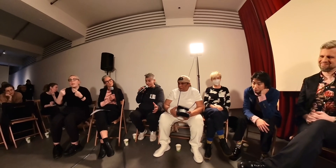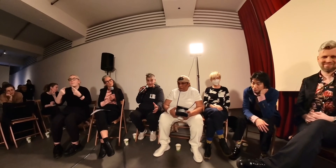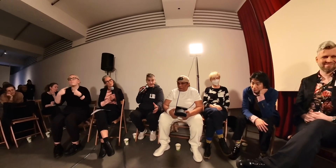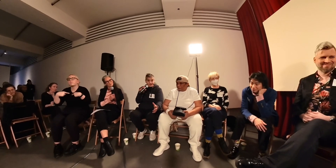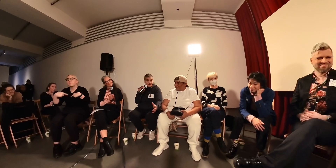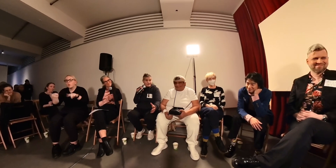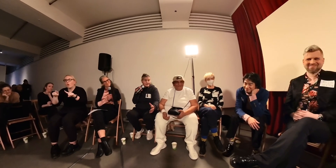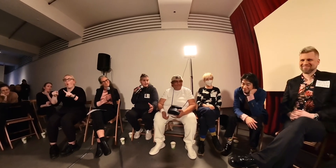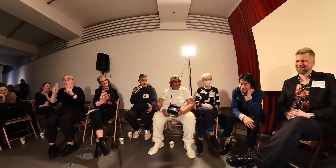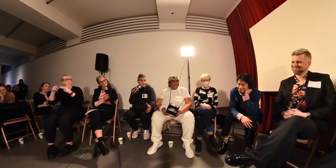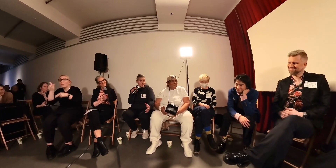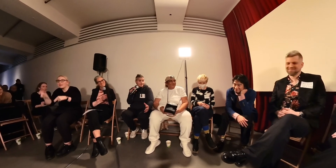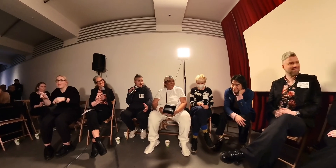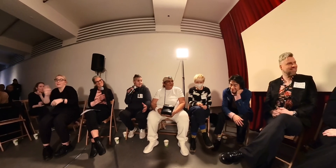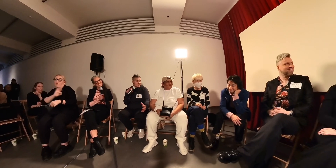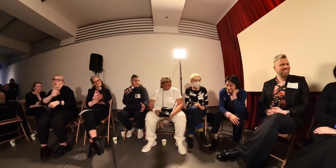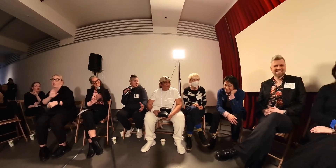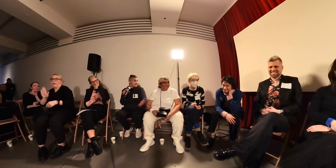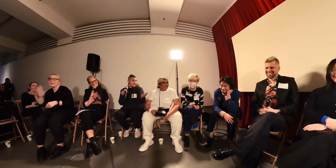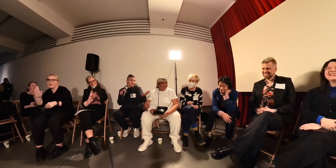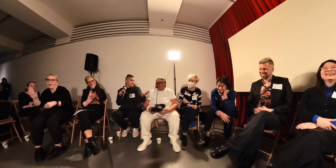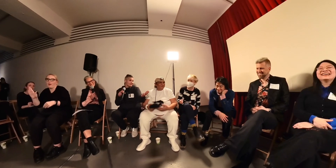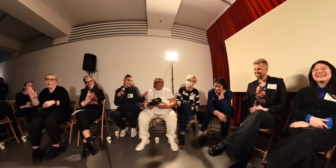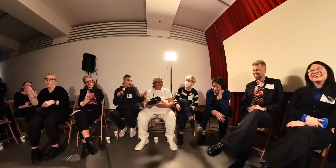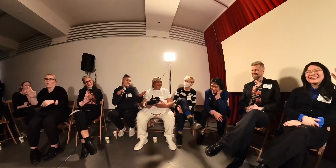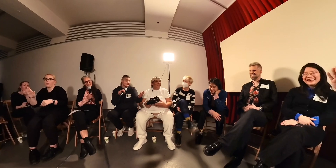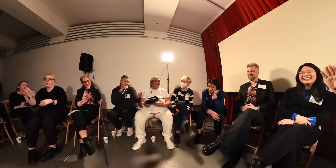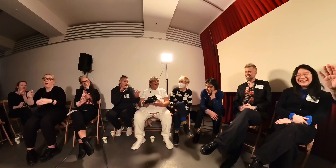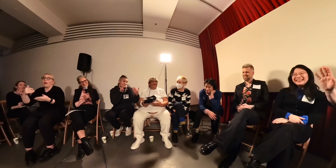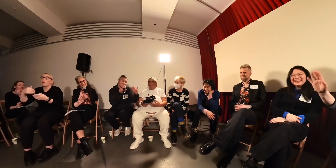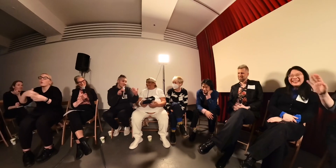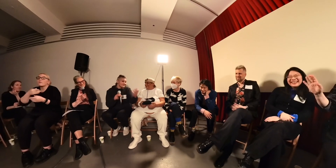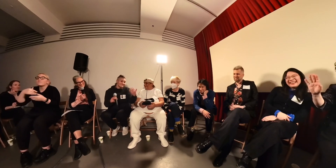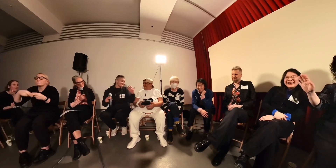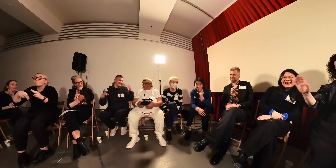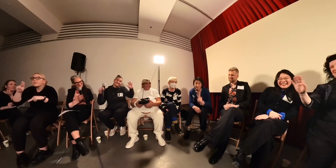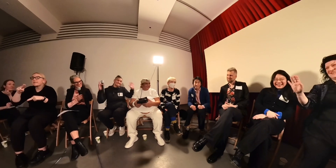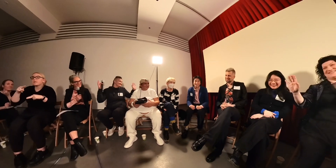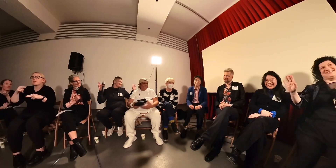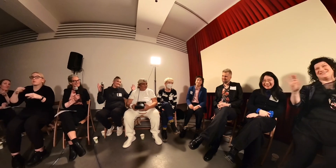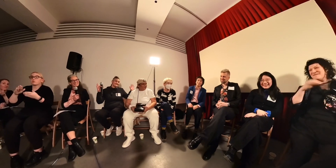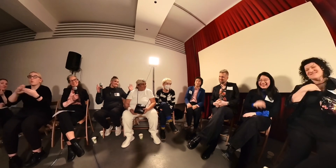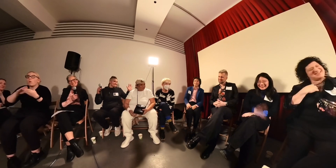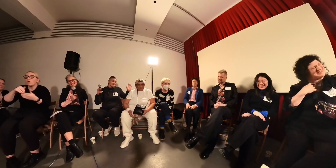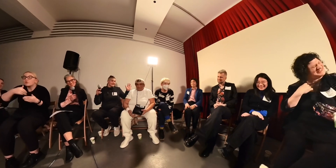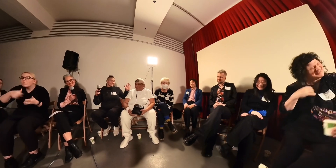dál. Tohle by jsem napsala někde, ale to je fakt dobré. Tamaro, promiň.